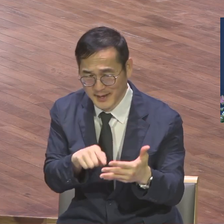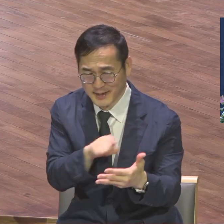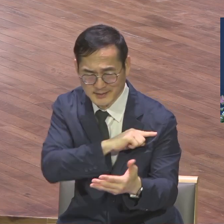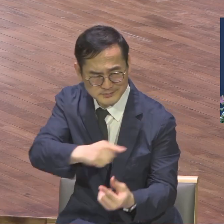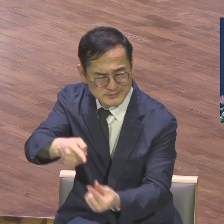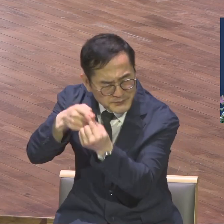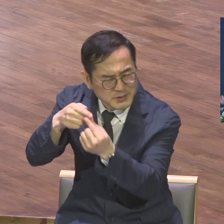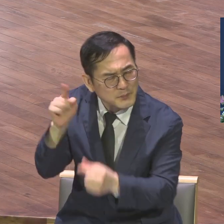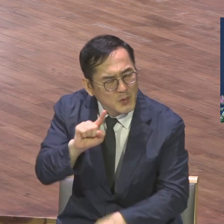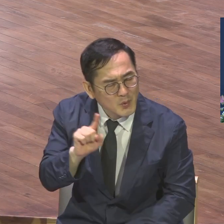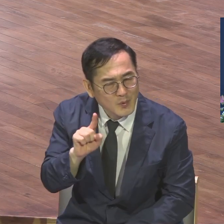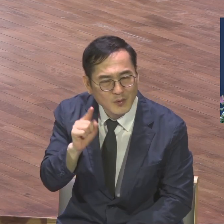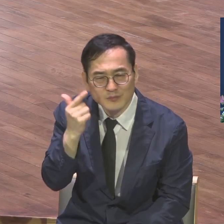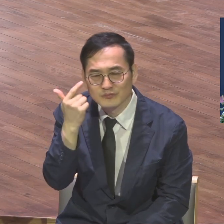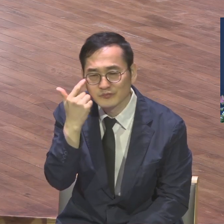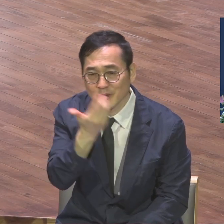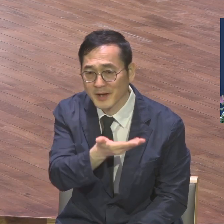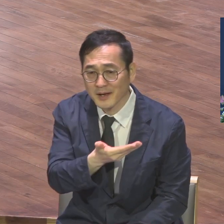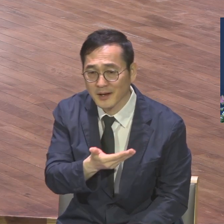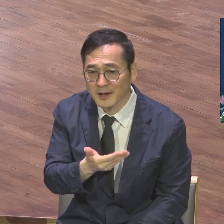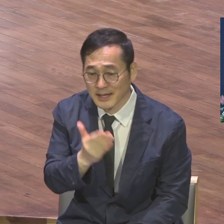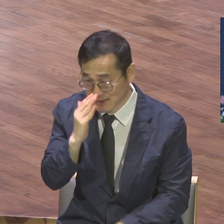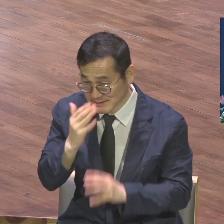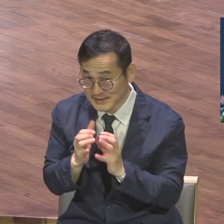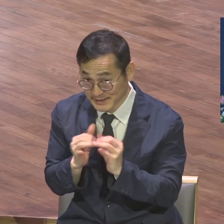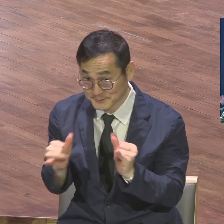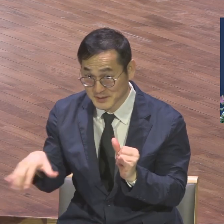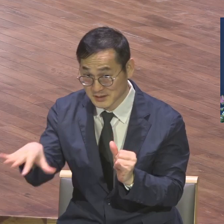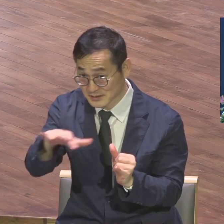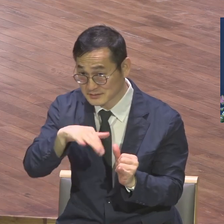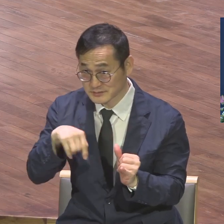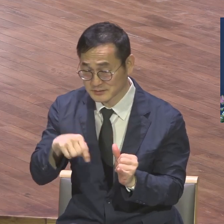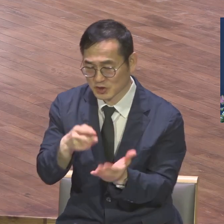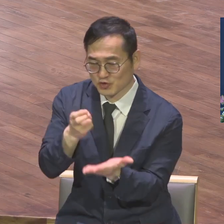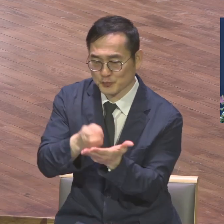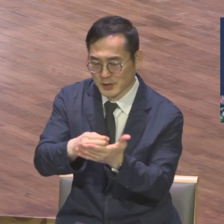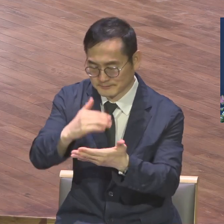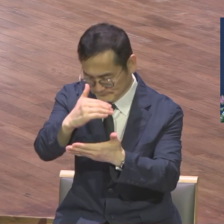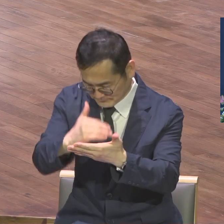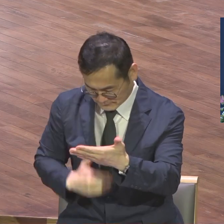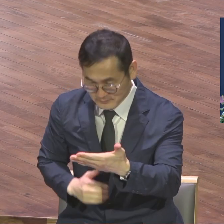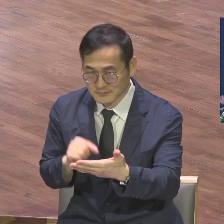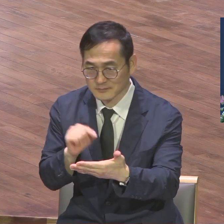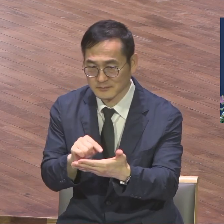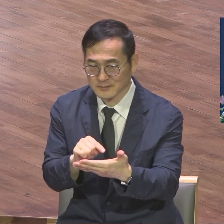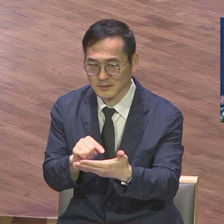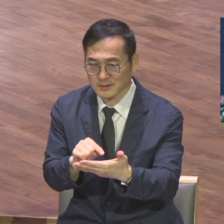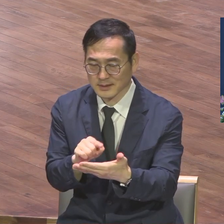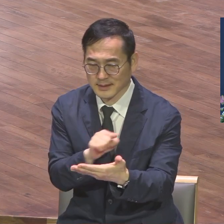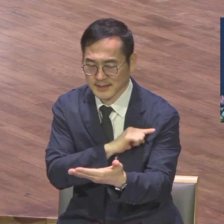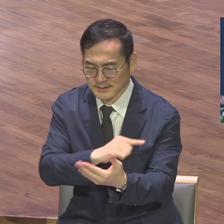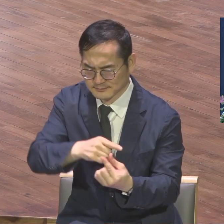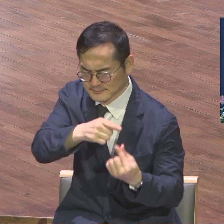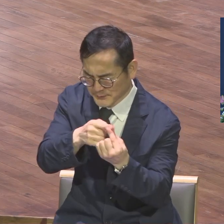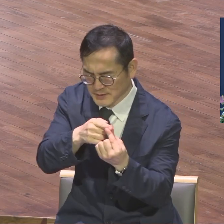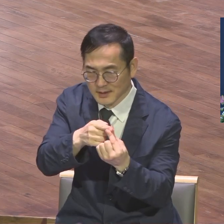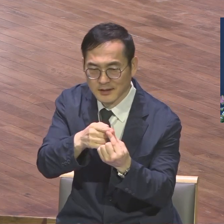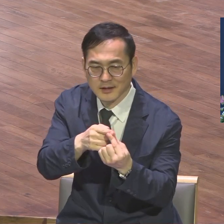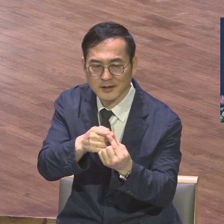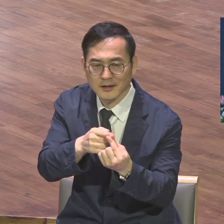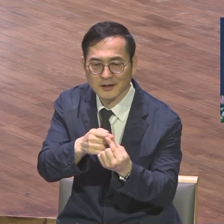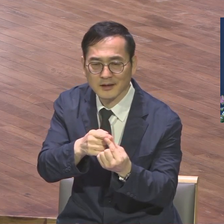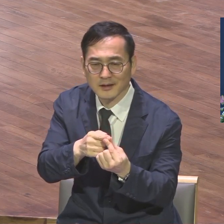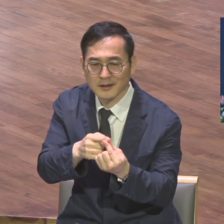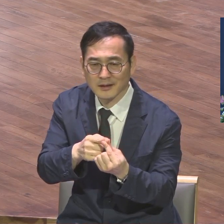이스라엘 백성들이요 생명과 같이 여기는 이 율법 중에 가장 큰 계명 마가는 이